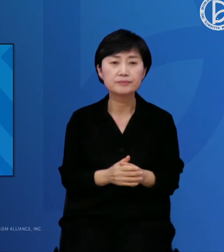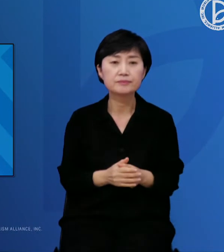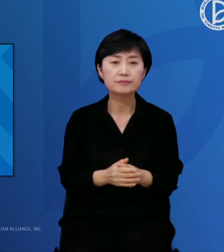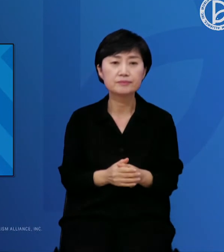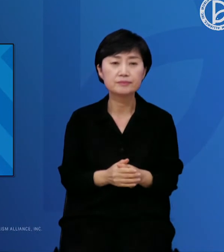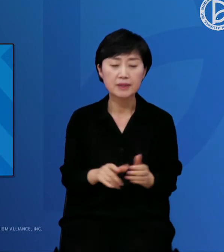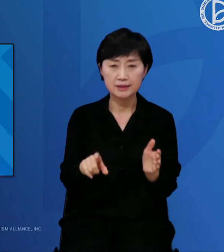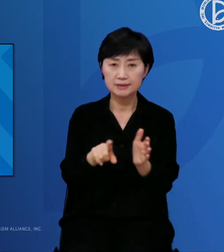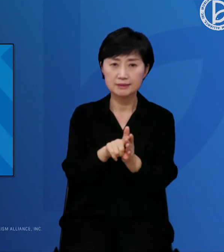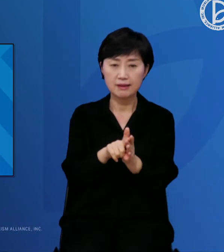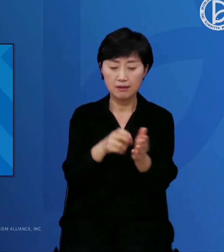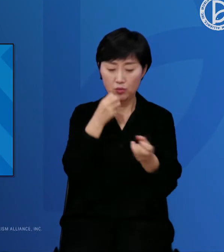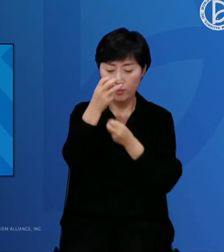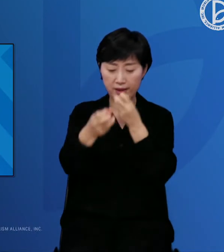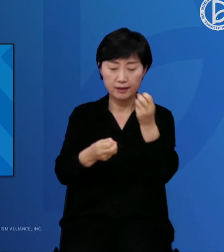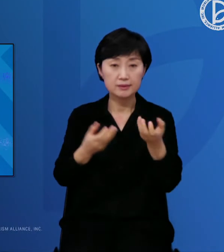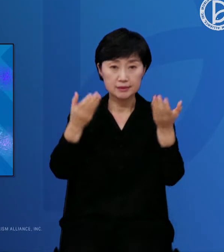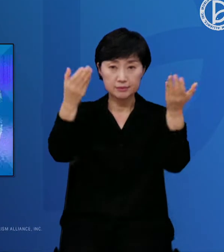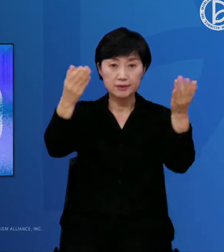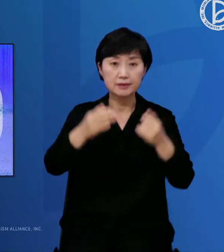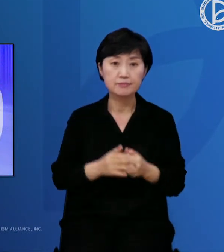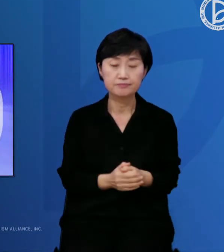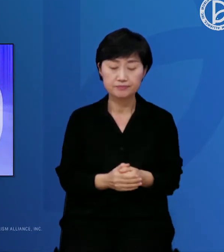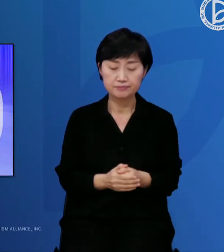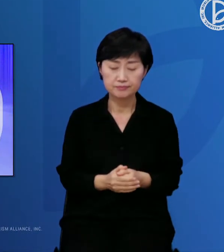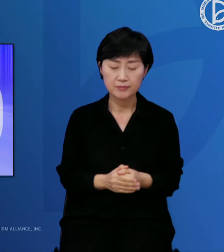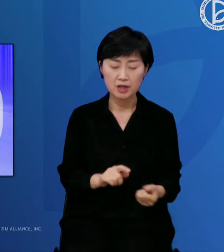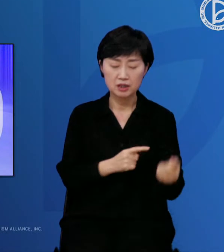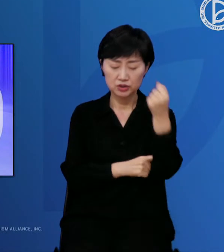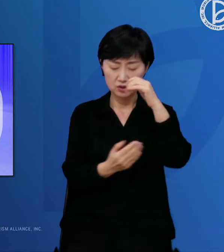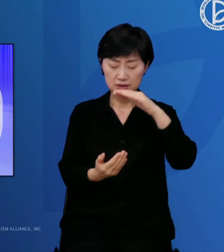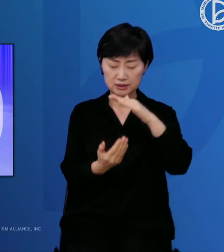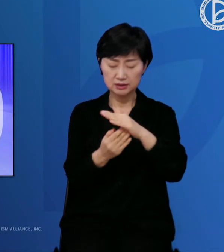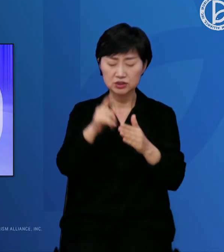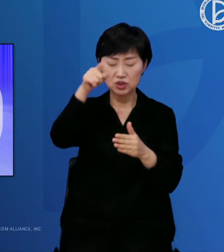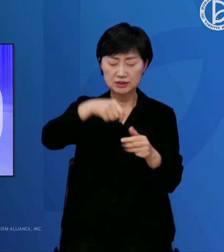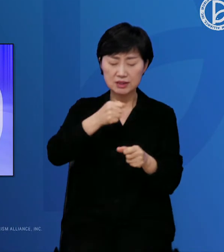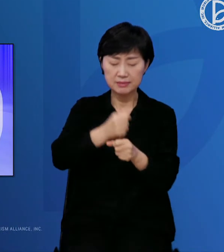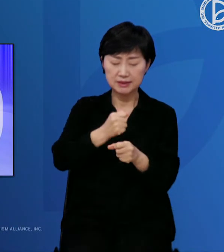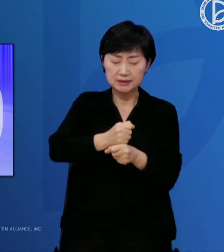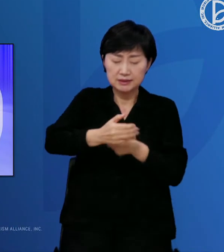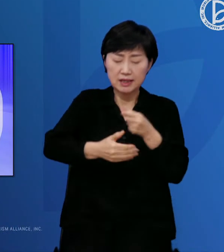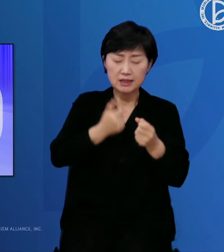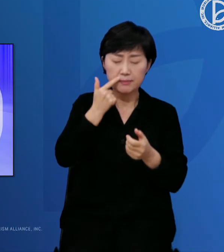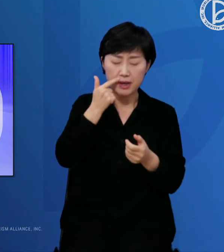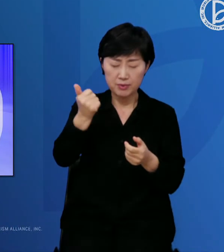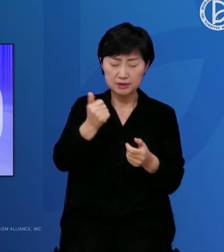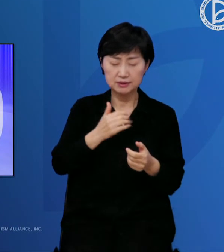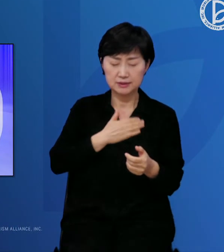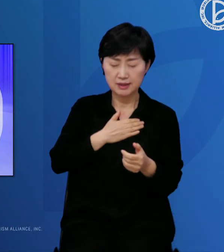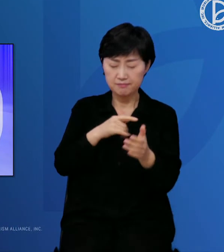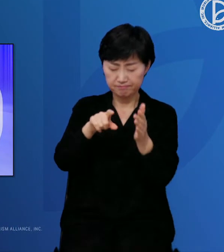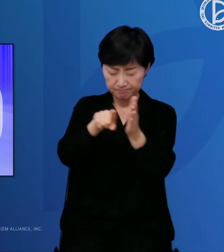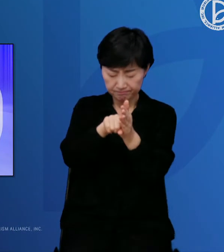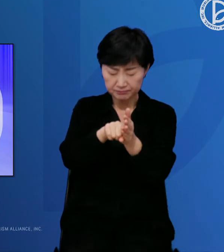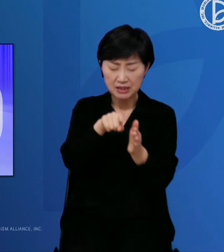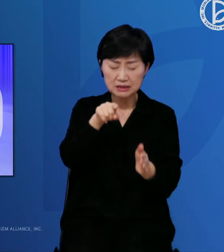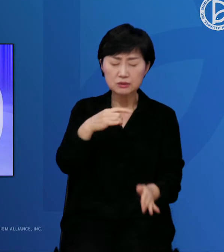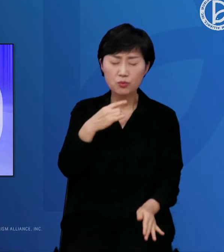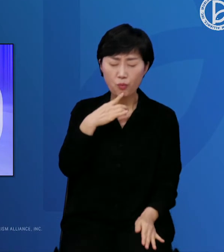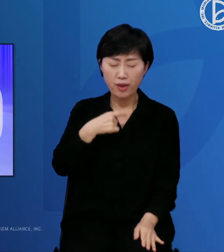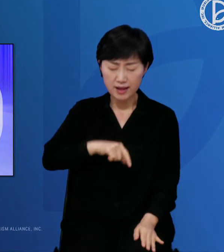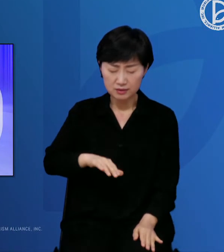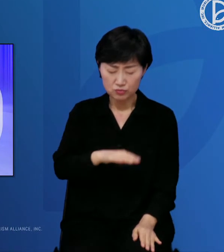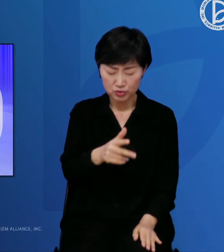아멘. 우리의 신앙을 고백합니다. We will give our confession of faith. 전능하사 천지를 만드신 하나님 아버지를 내가 믿사오며